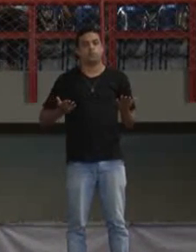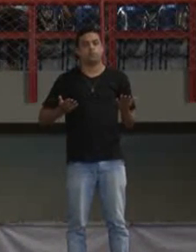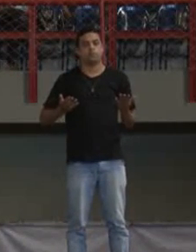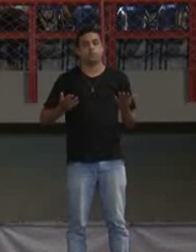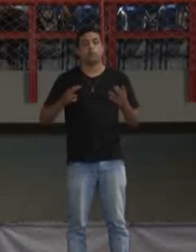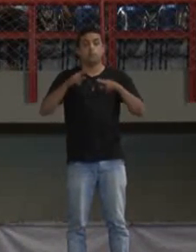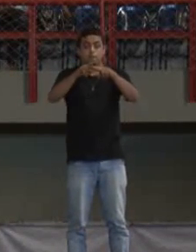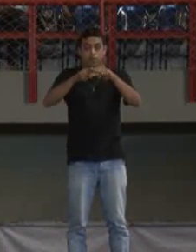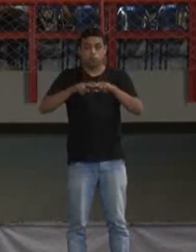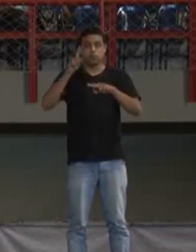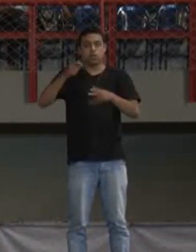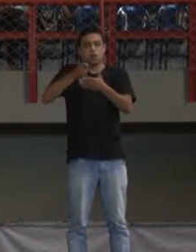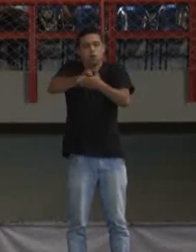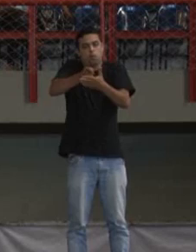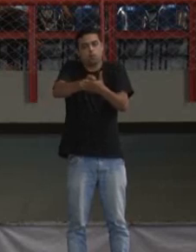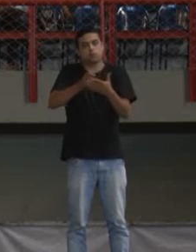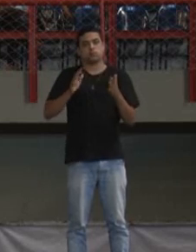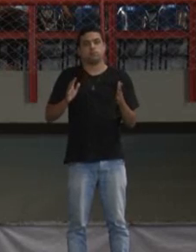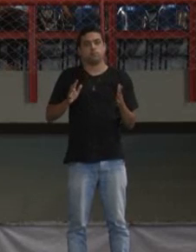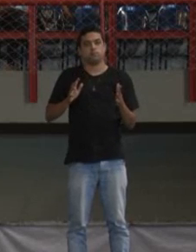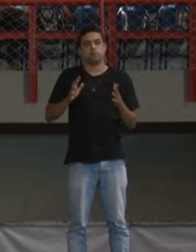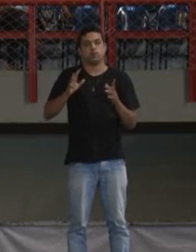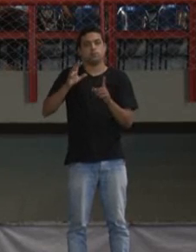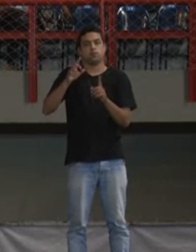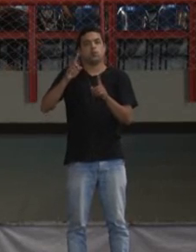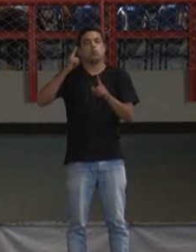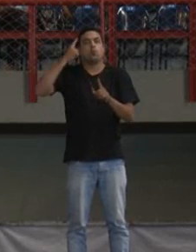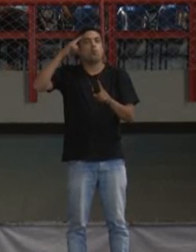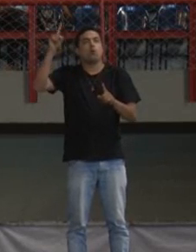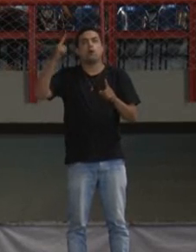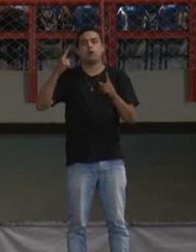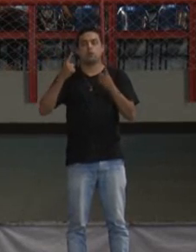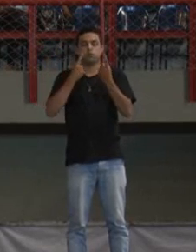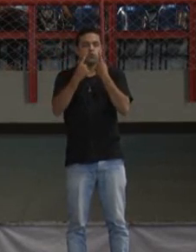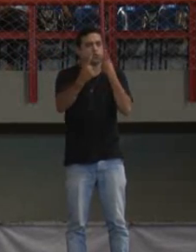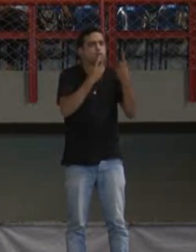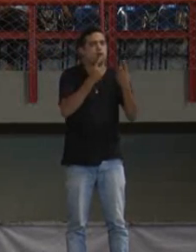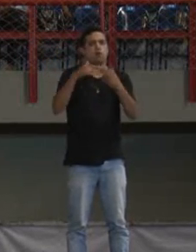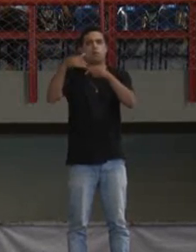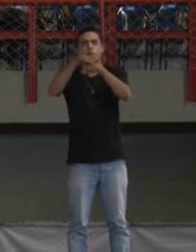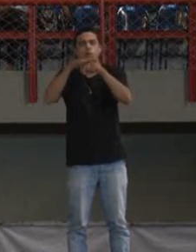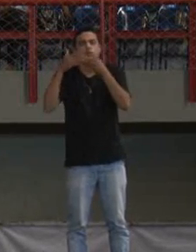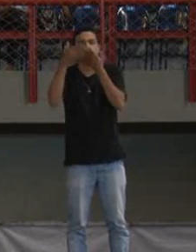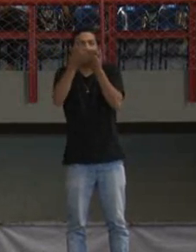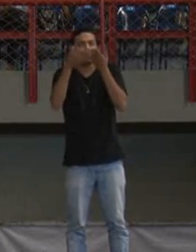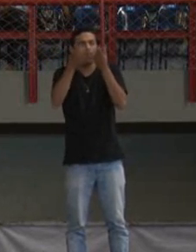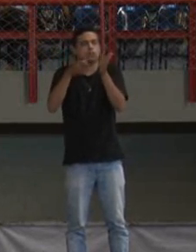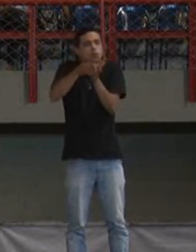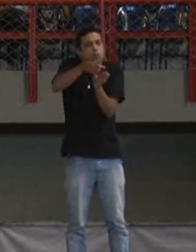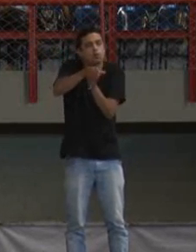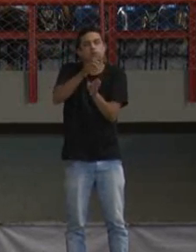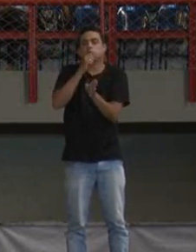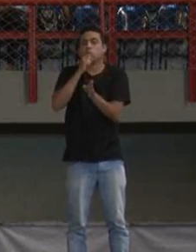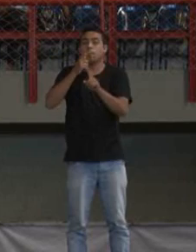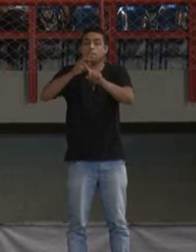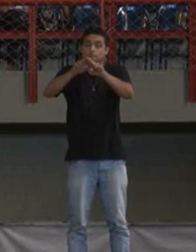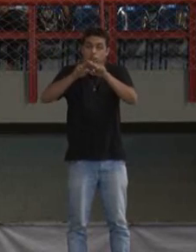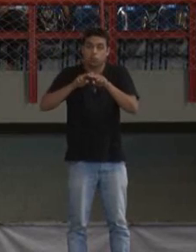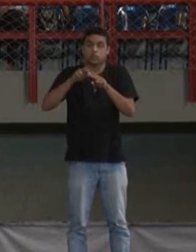A proposta era da imposição, não havia a ideia do diálogo. A Companhia de Jesus veio